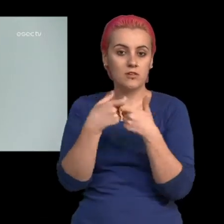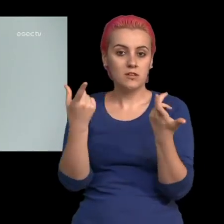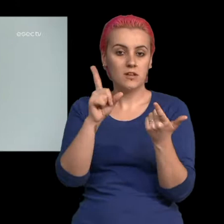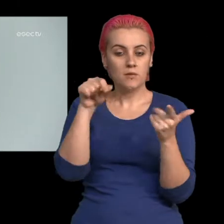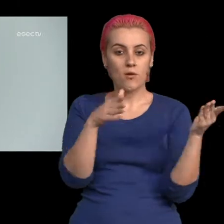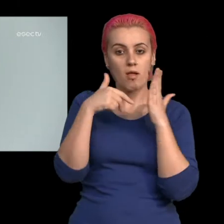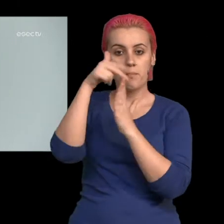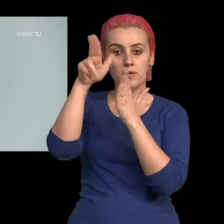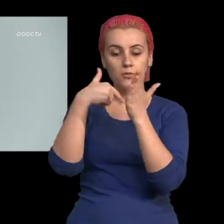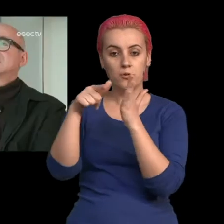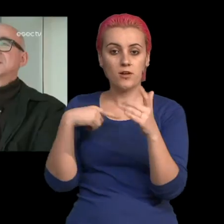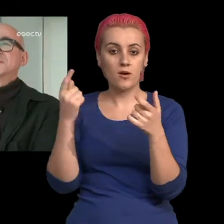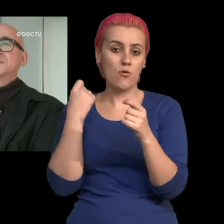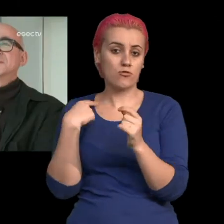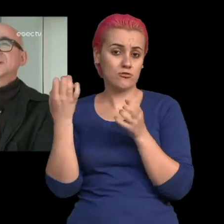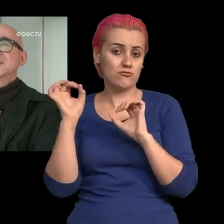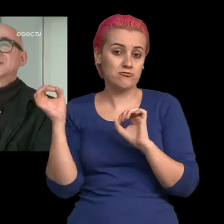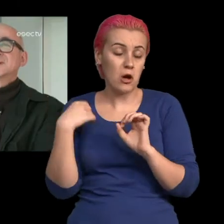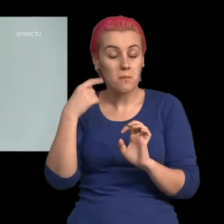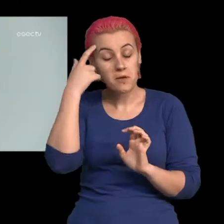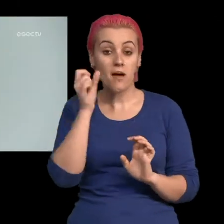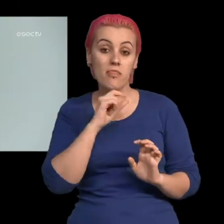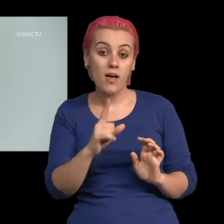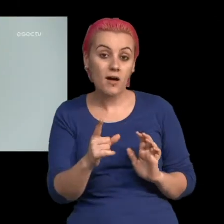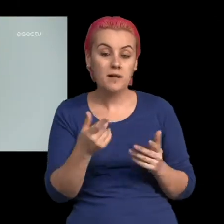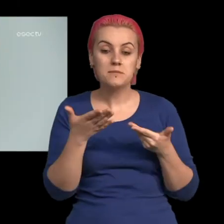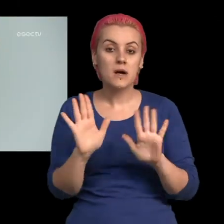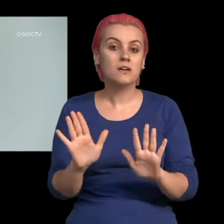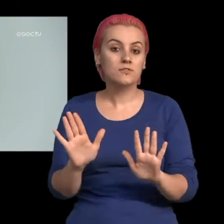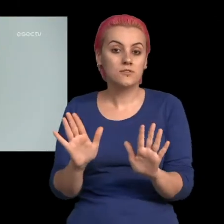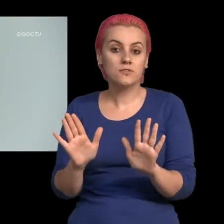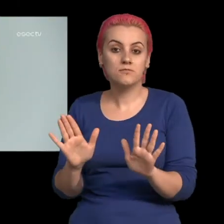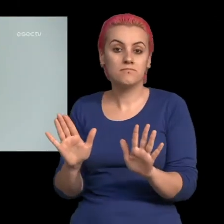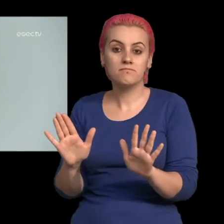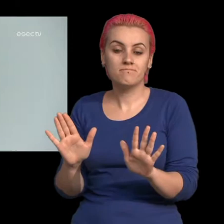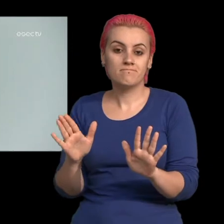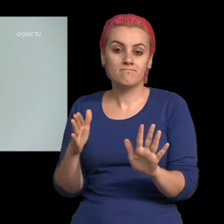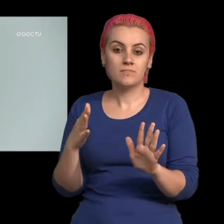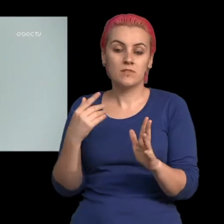um pintor sem curso, não é? Mas